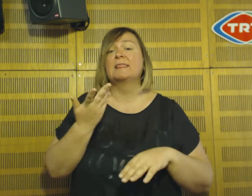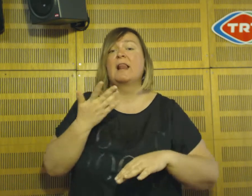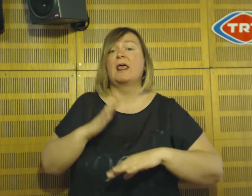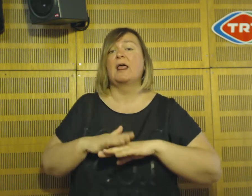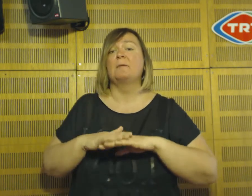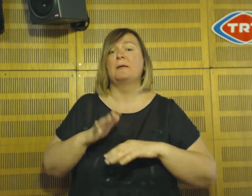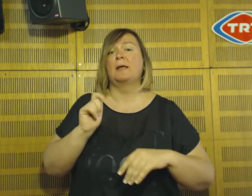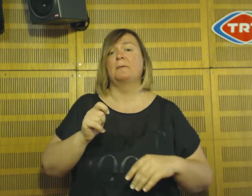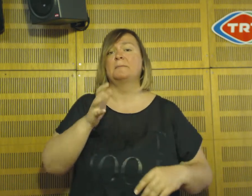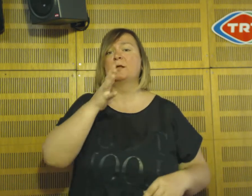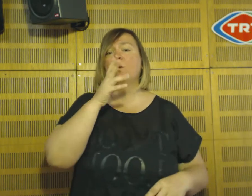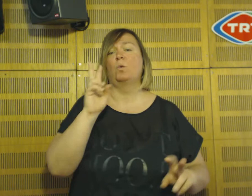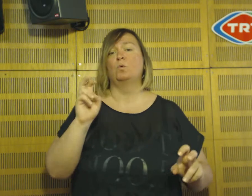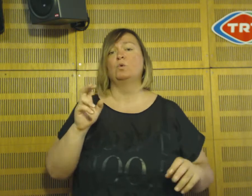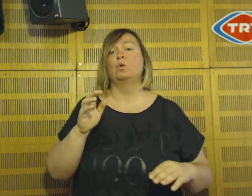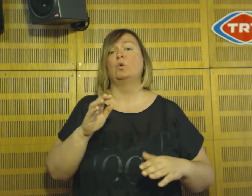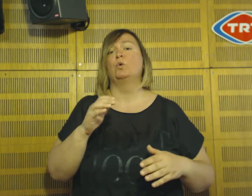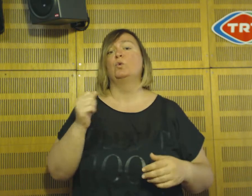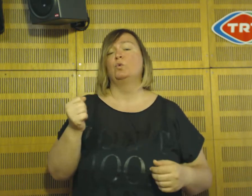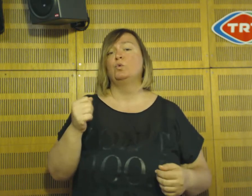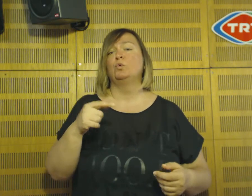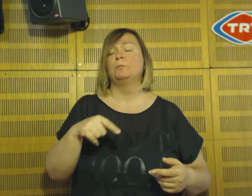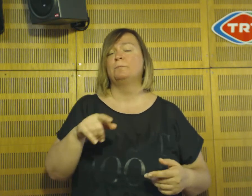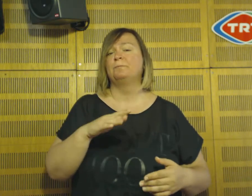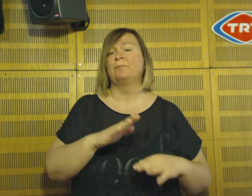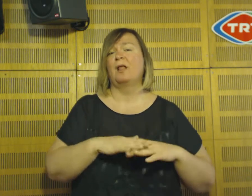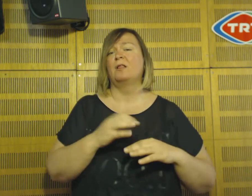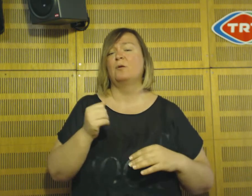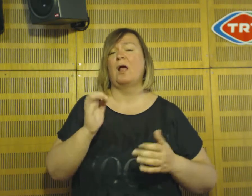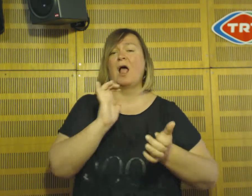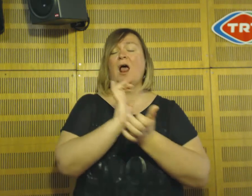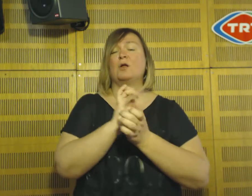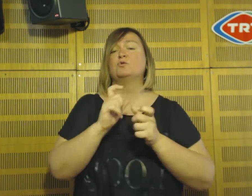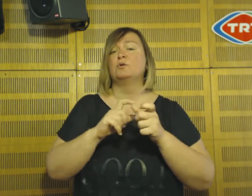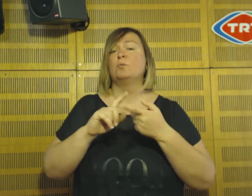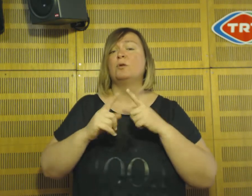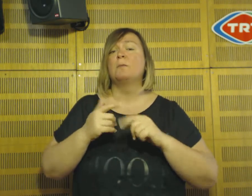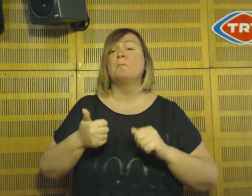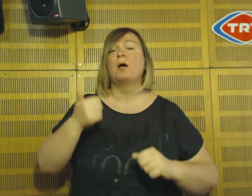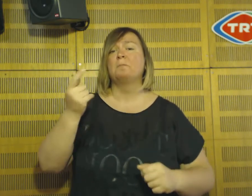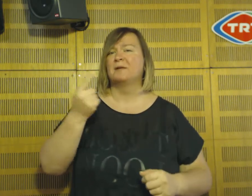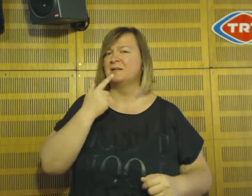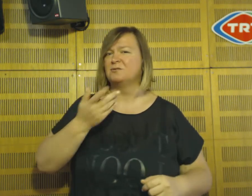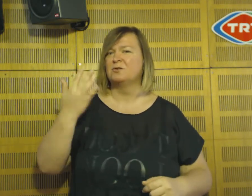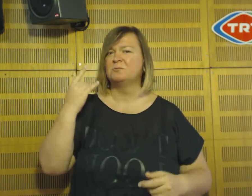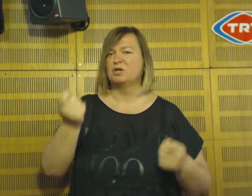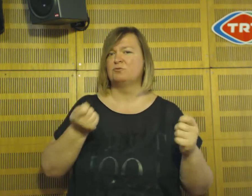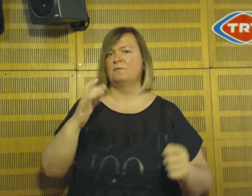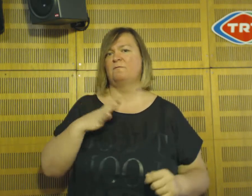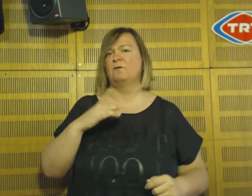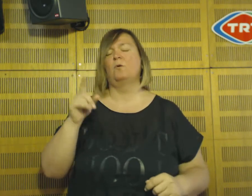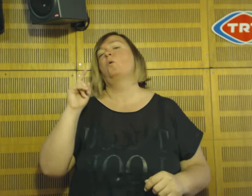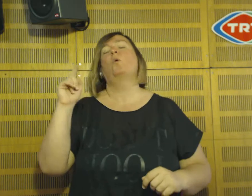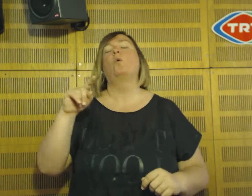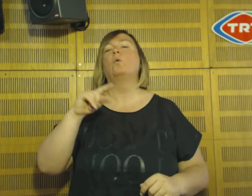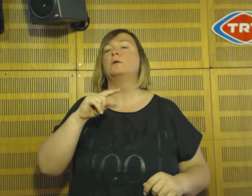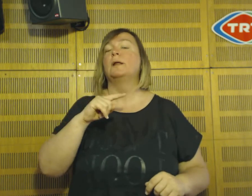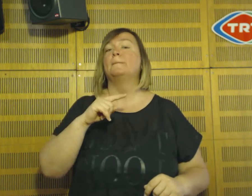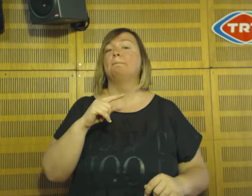yapabilecekleri konusunda. Çünkü tutumlar, aynı Sosyal Politikalar Bakanlığı'nın birkaç sene önce yaptığı bir çalışma var. Oradaki